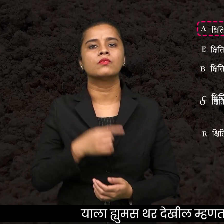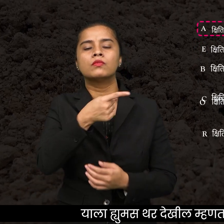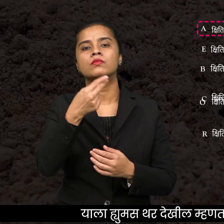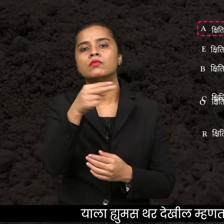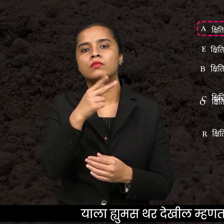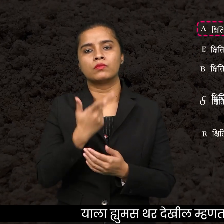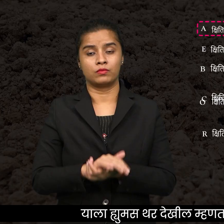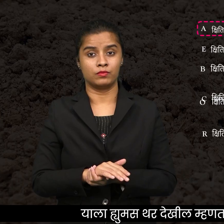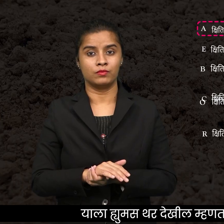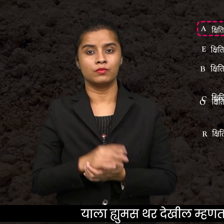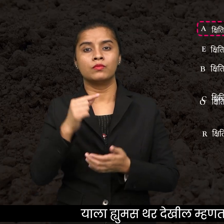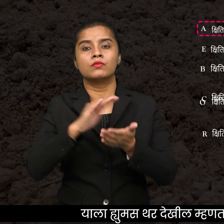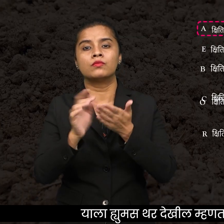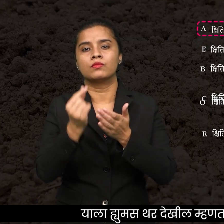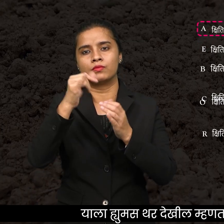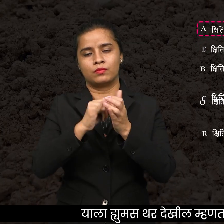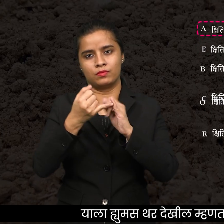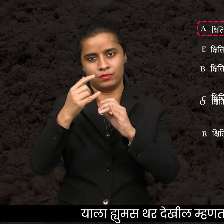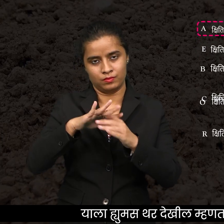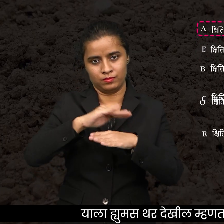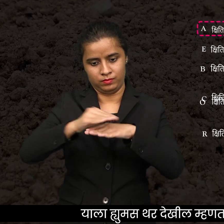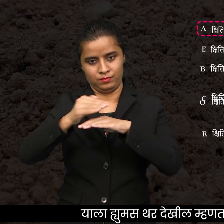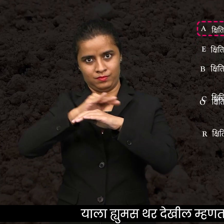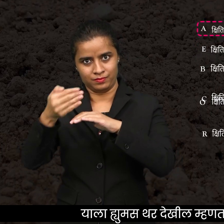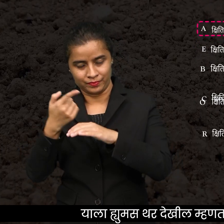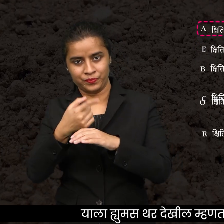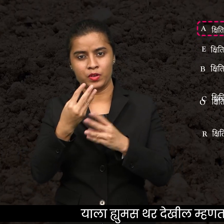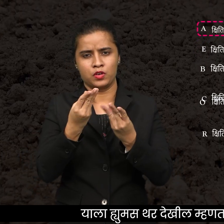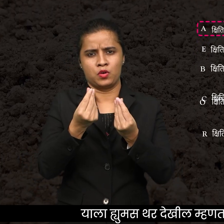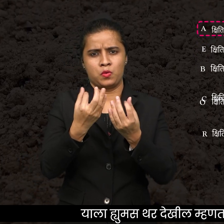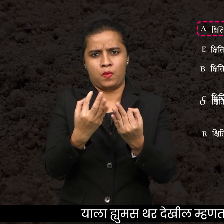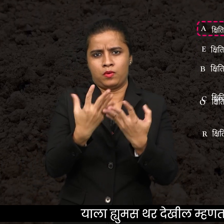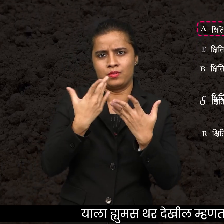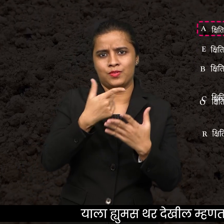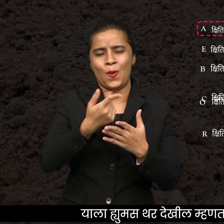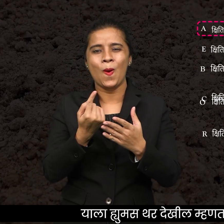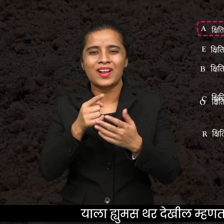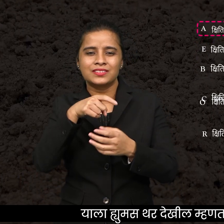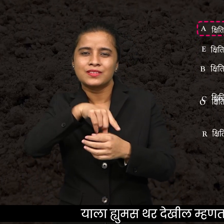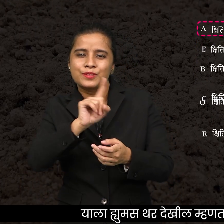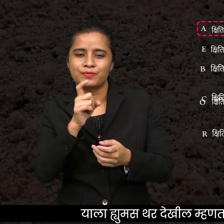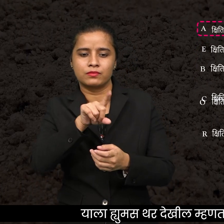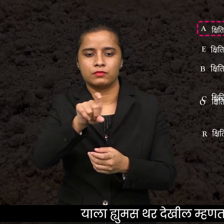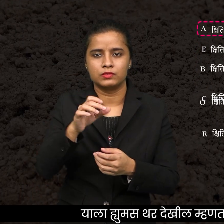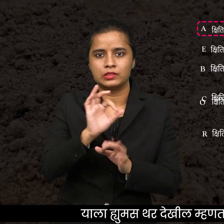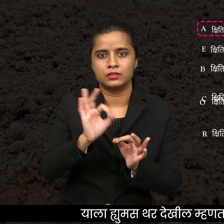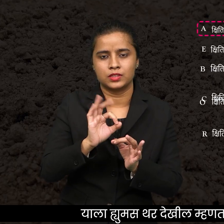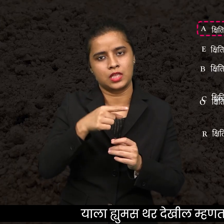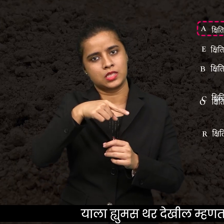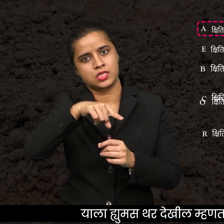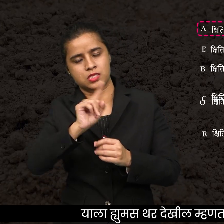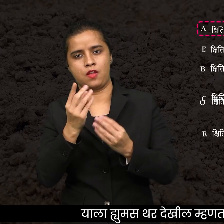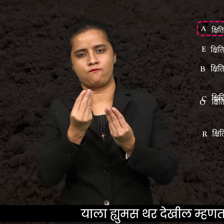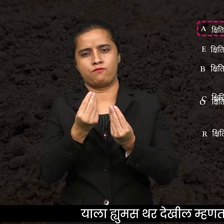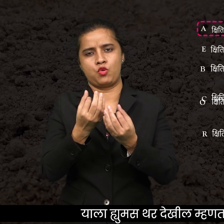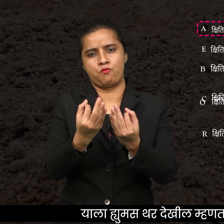याला ह्युमस थर देखील म्हणतात कारण तो सेंद्रिय पदार्थाने समृद्ध असतो.